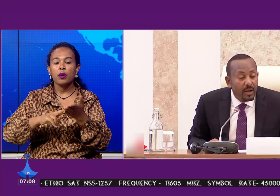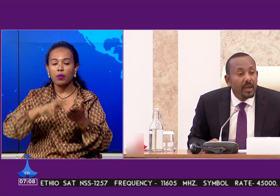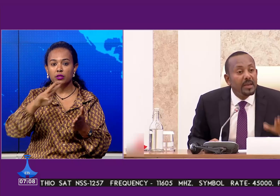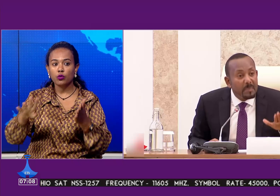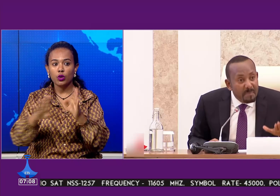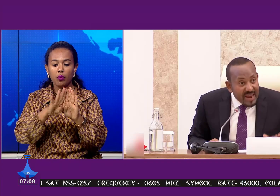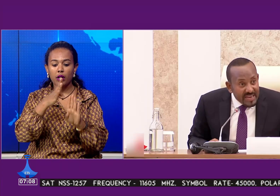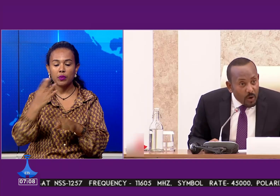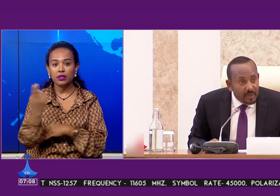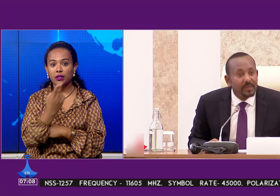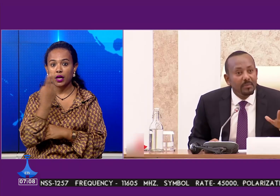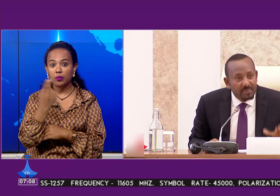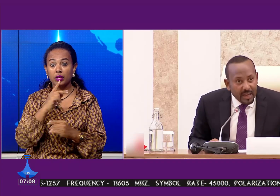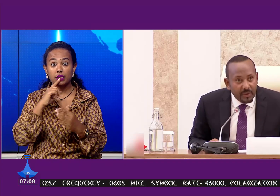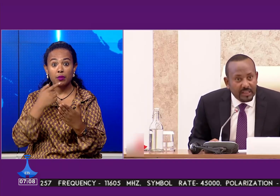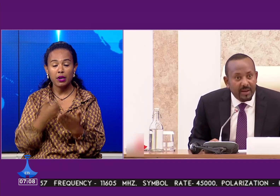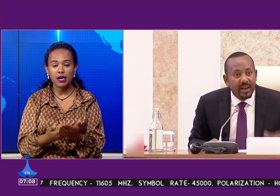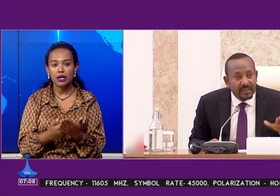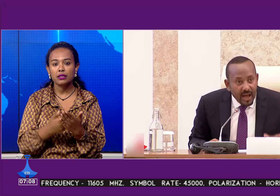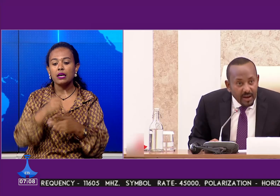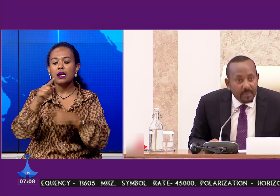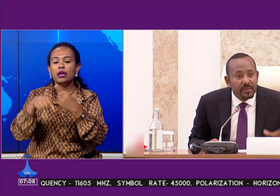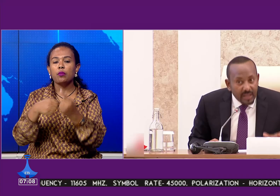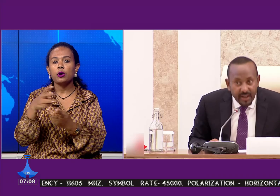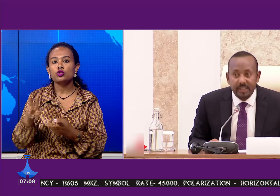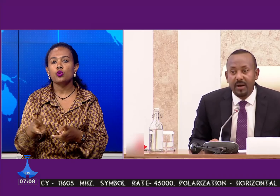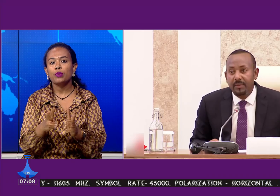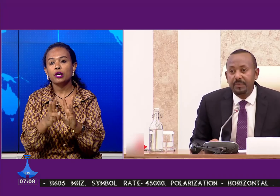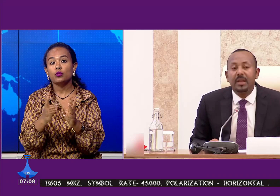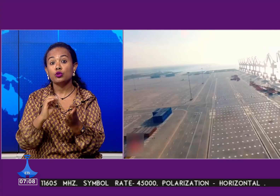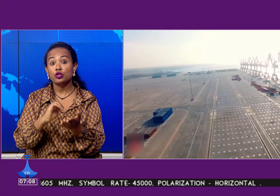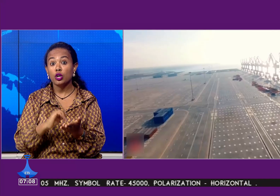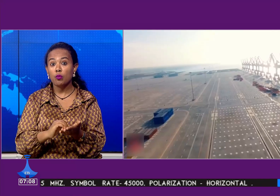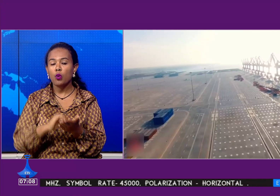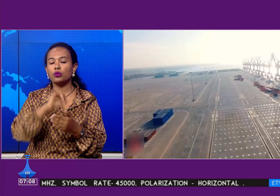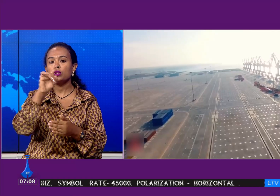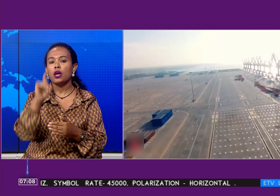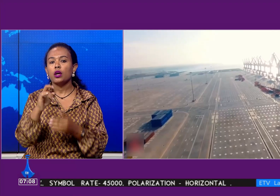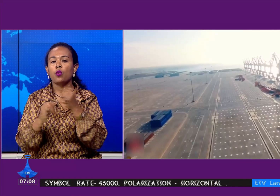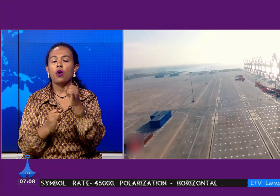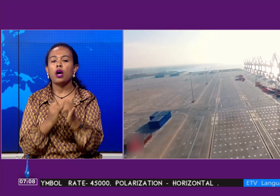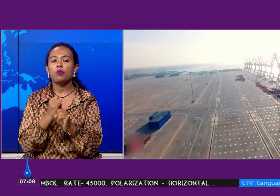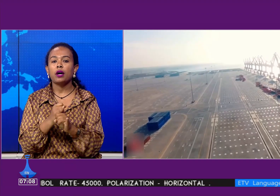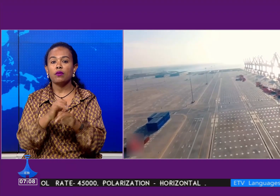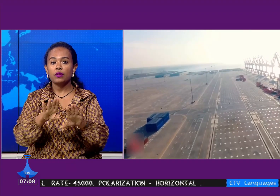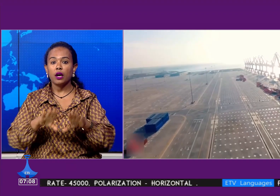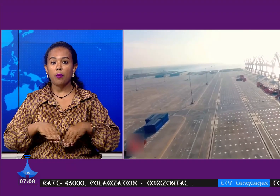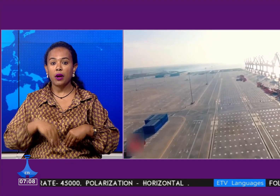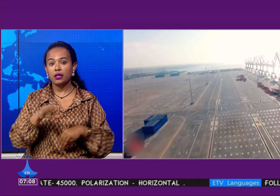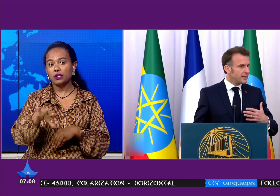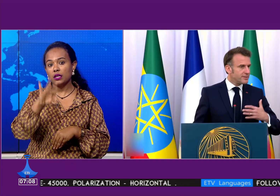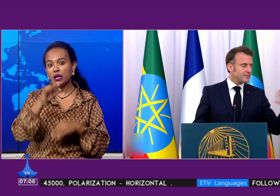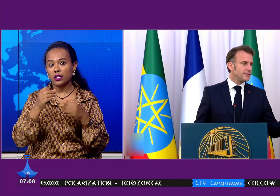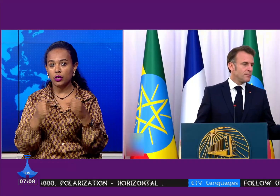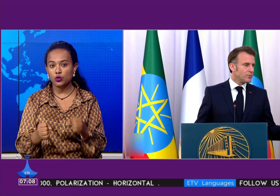በር ተጠቃሚነትን ለማረጋገጥ የተጓዘባቸው መንገዶች ደግሞ ጥያቄው ዓለም አቀፍ ተቀባይነት እንዲያገኝ